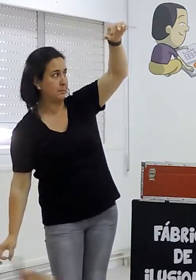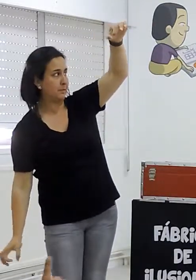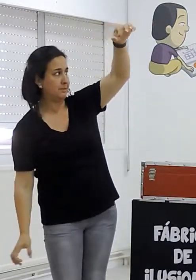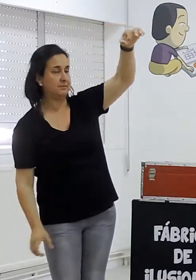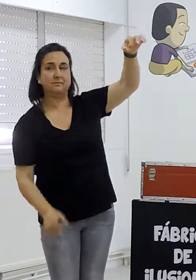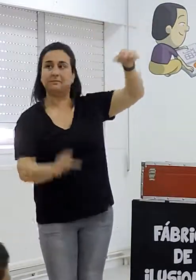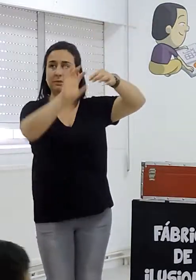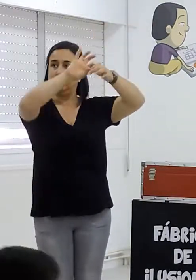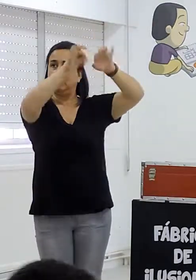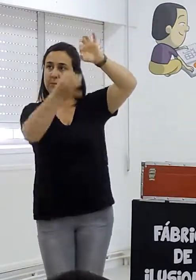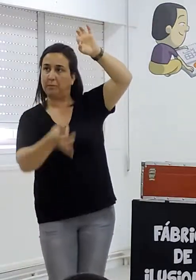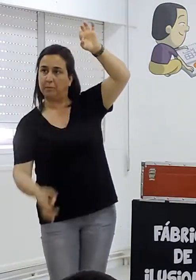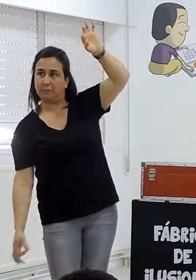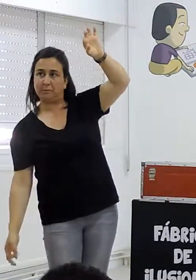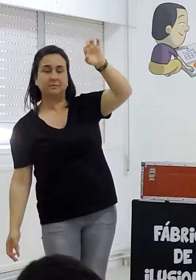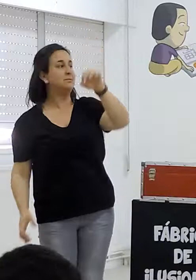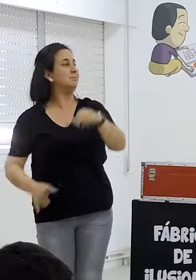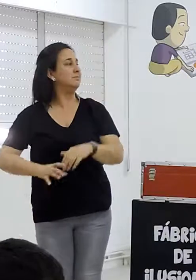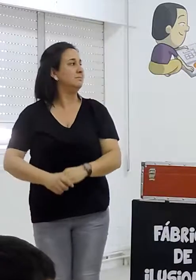Isabela?